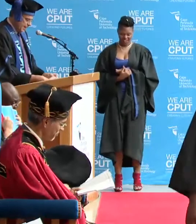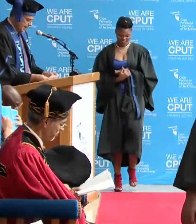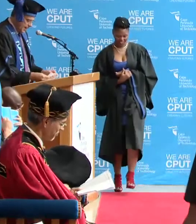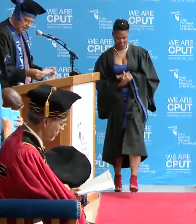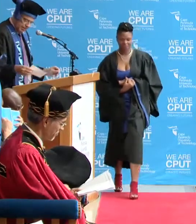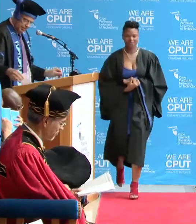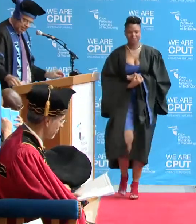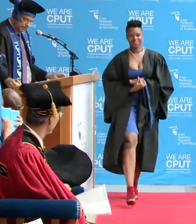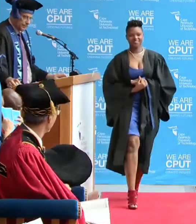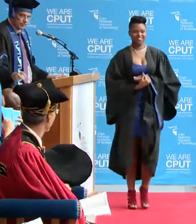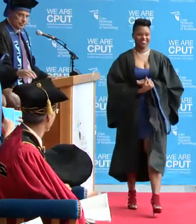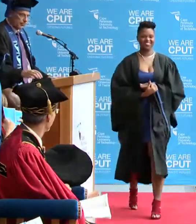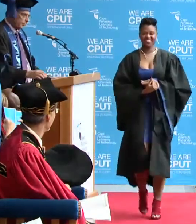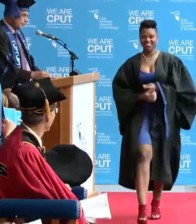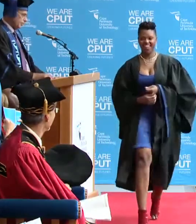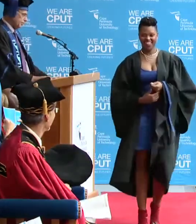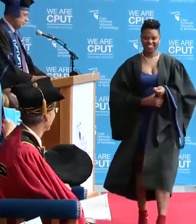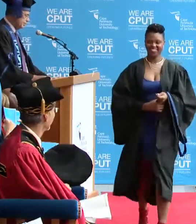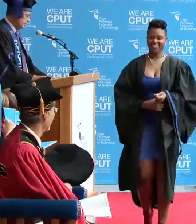Zimasa Langa.